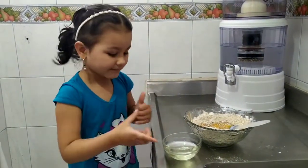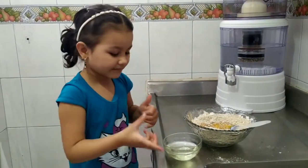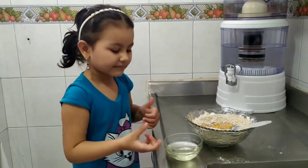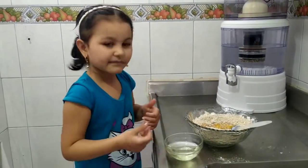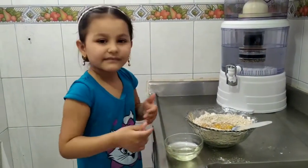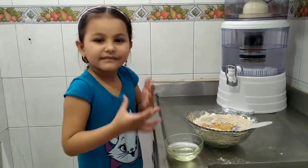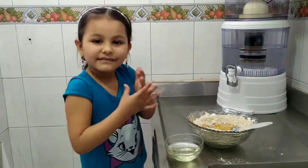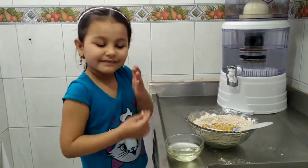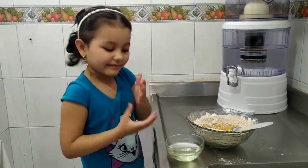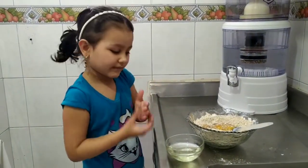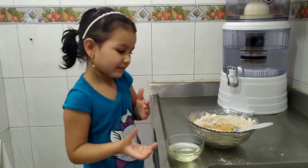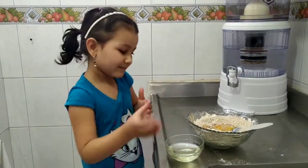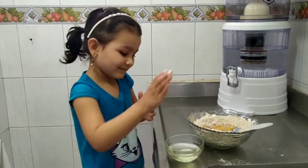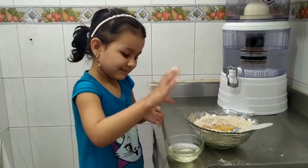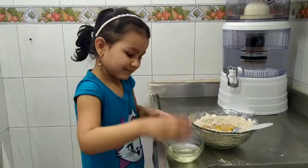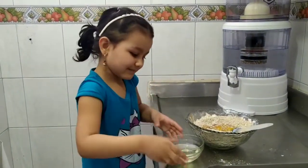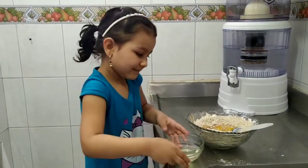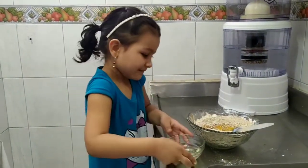Ahora añadimos el aceite.